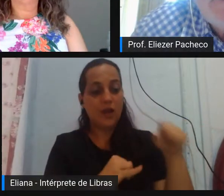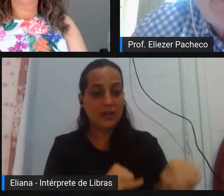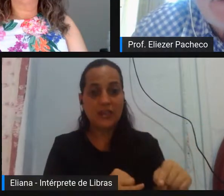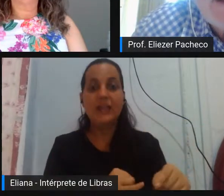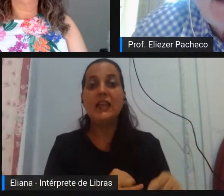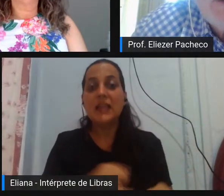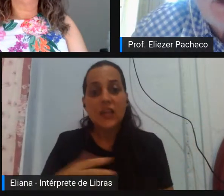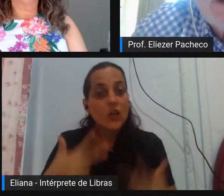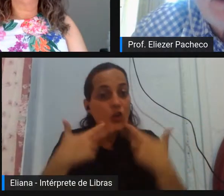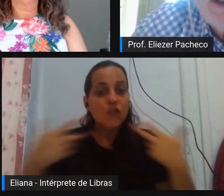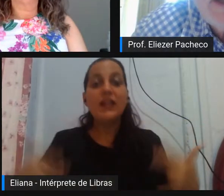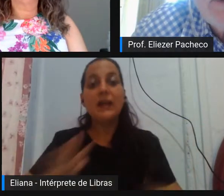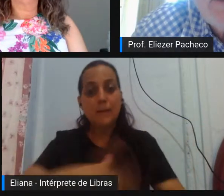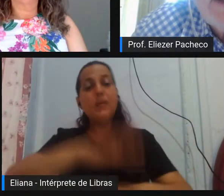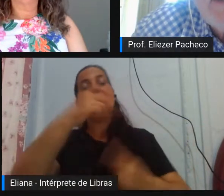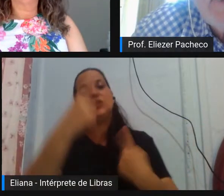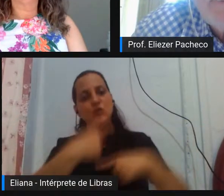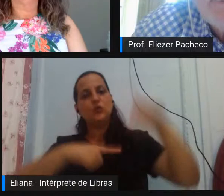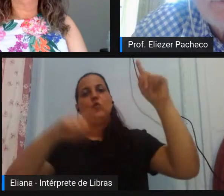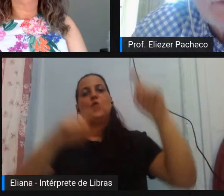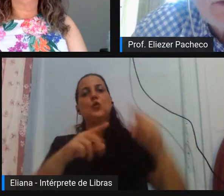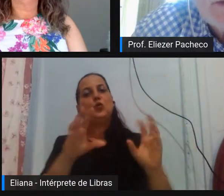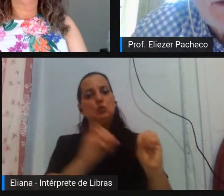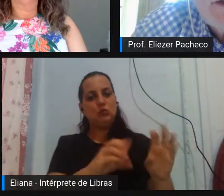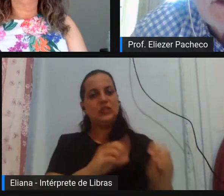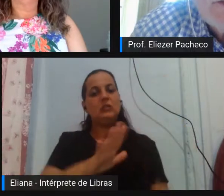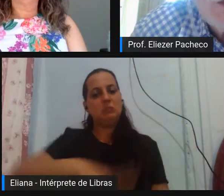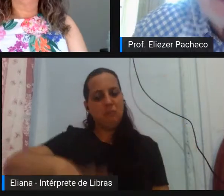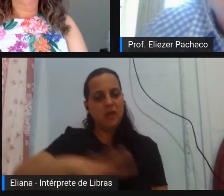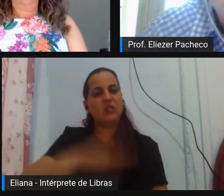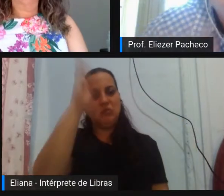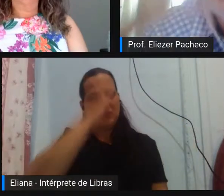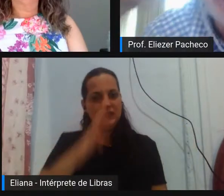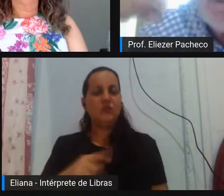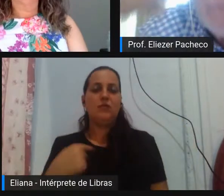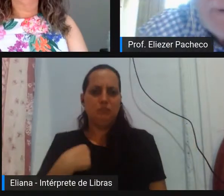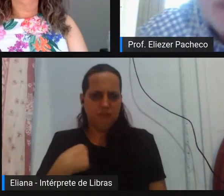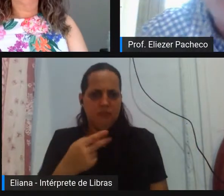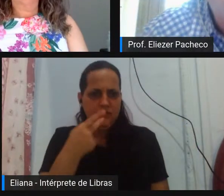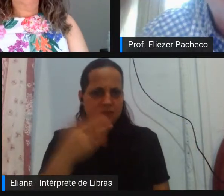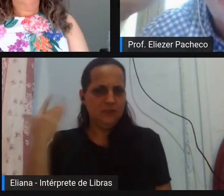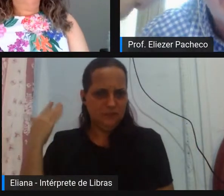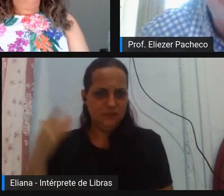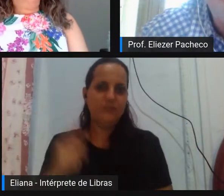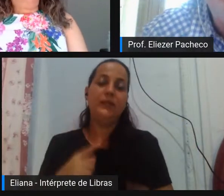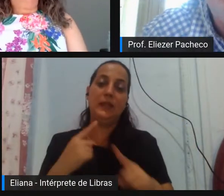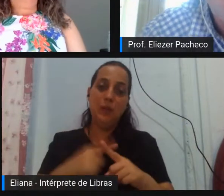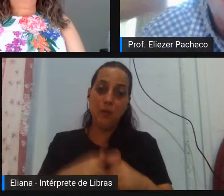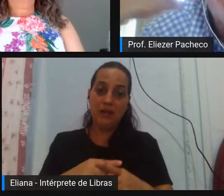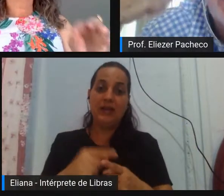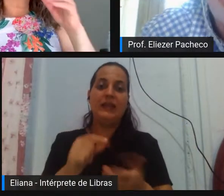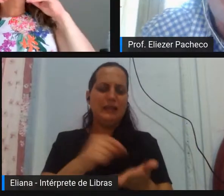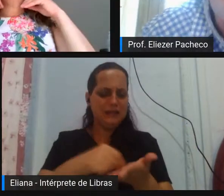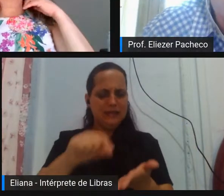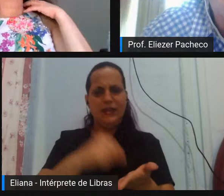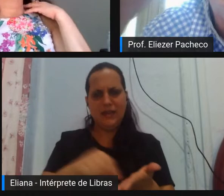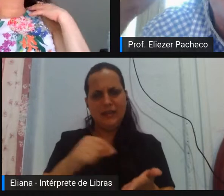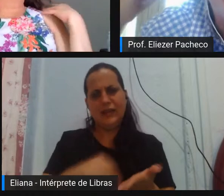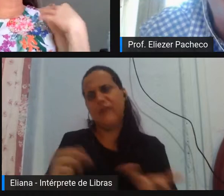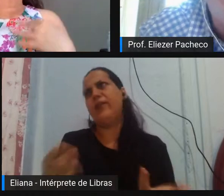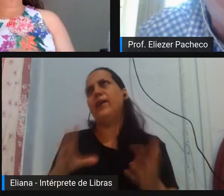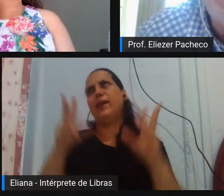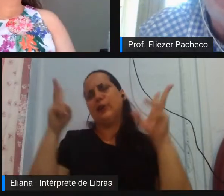revolucionária da educação brasileira, como eu falava. Porque escrever sobre educação